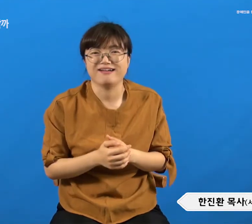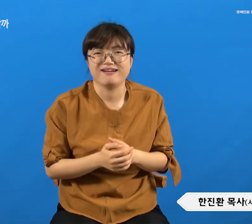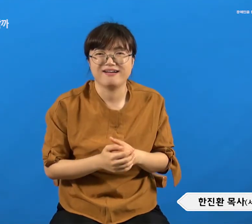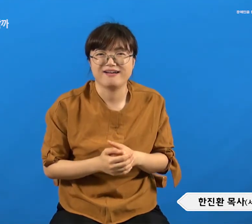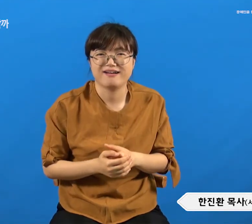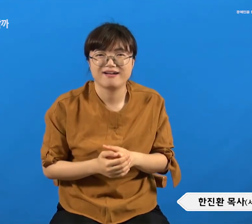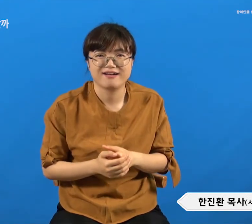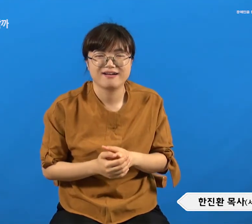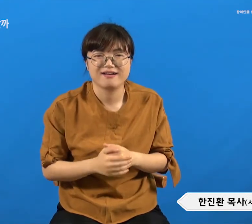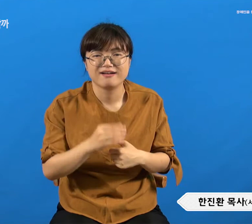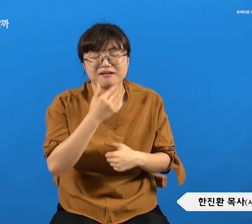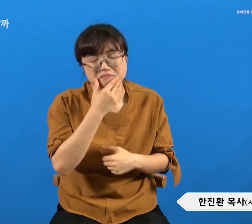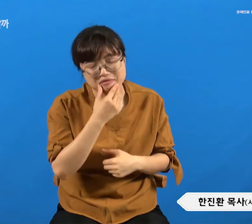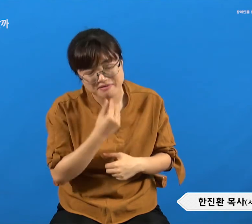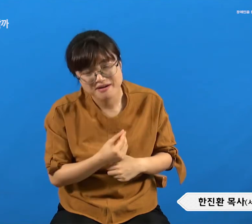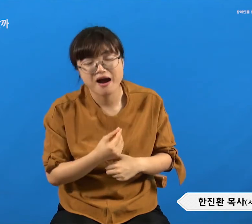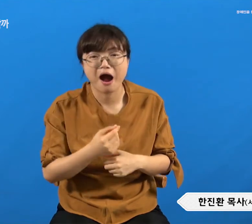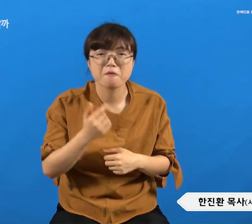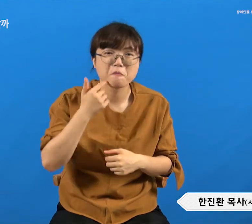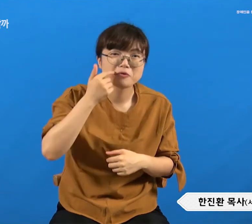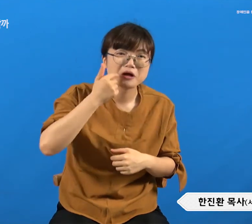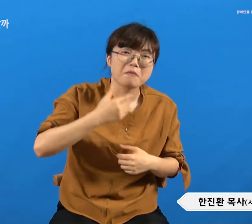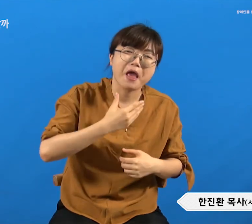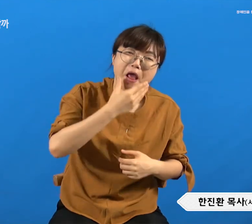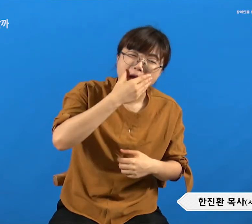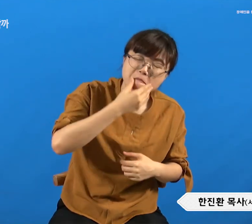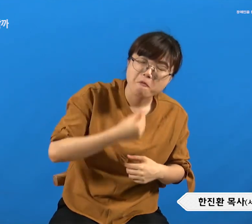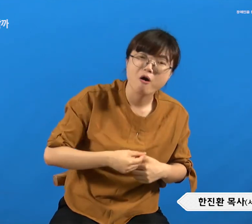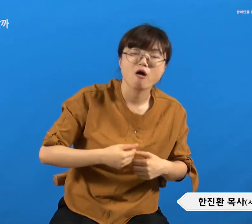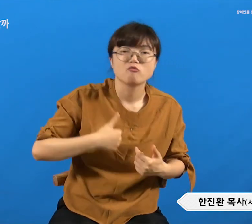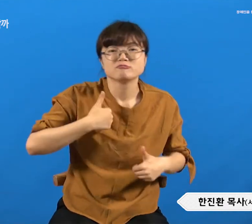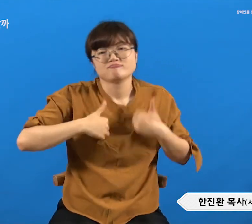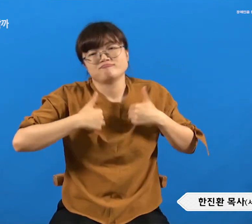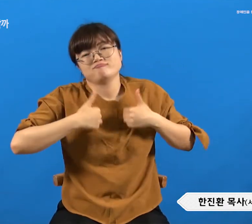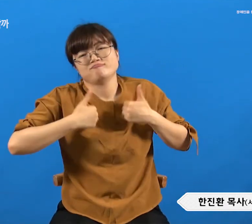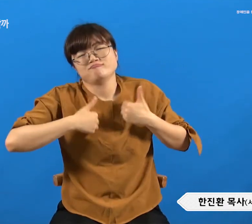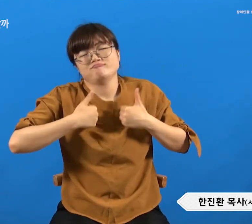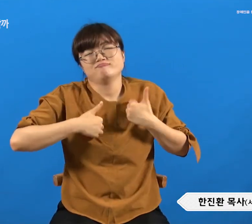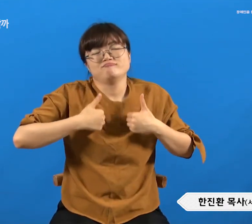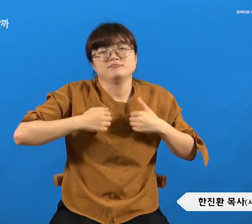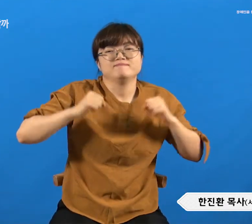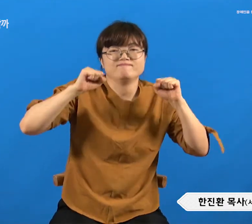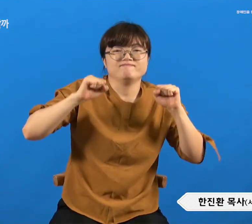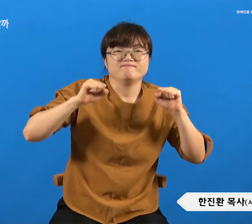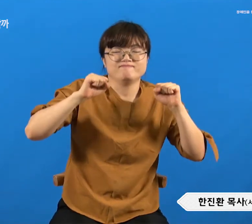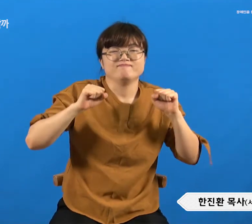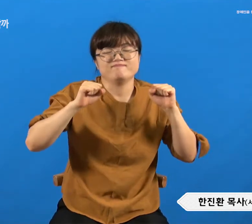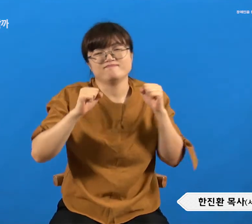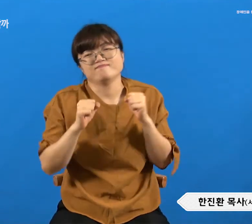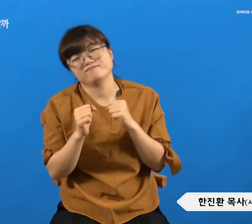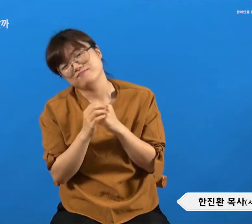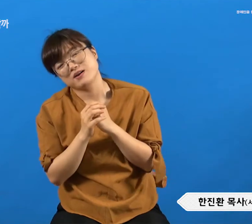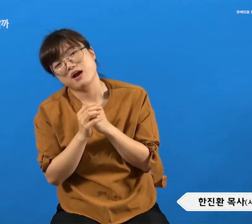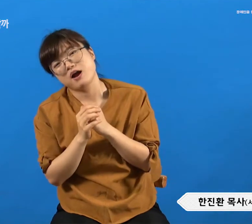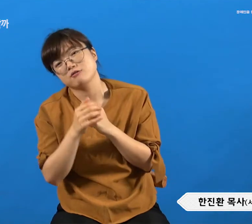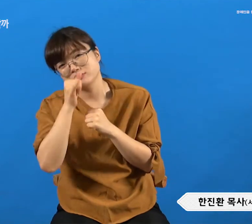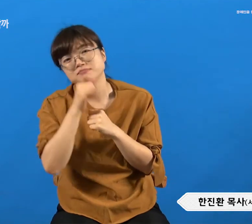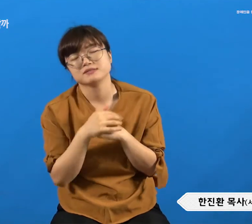뭐 자기도 행복하고 에너지가 팍팍 솟아나는 그런 행복한 후반전을 보내고